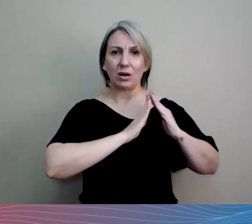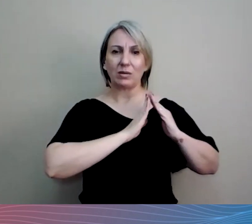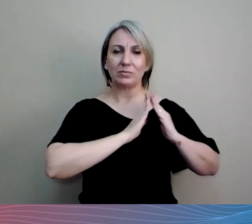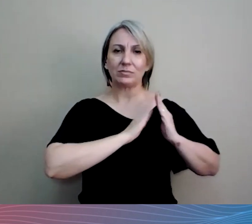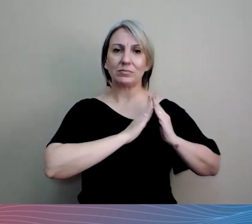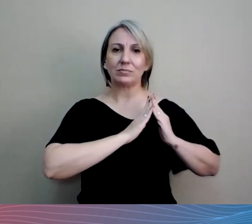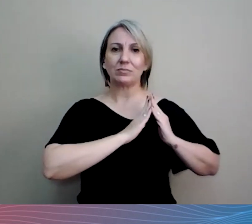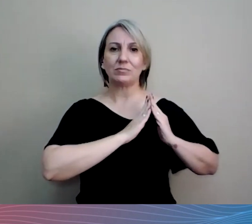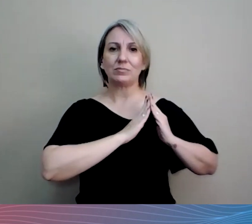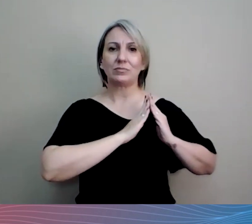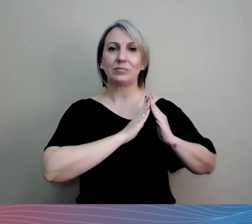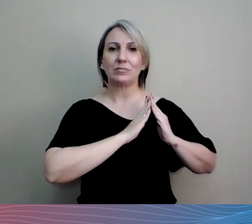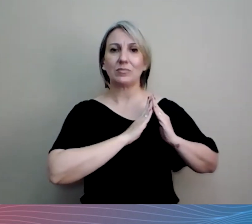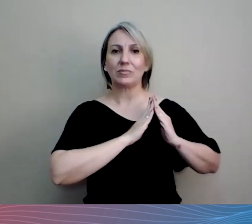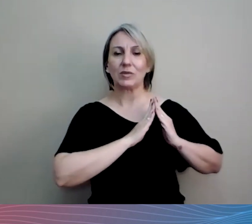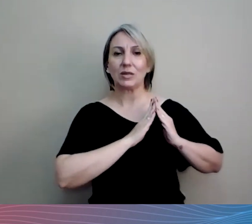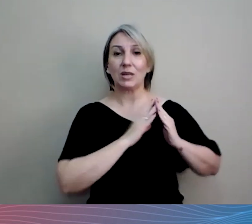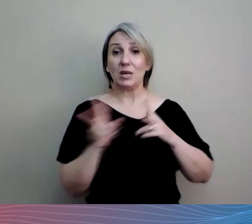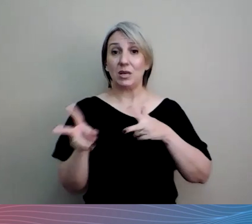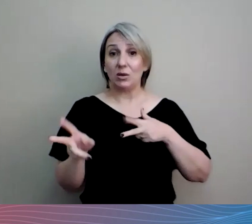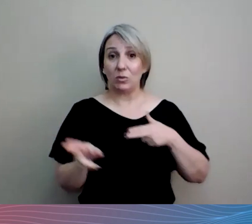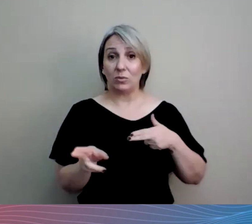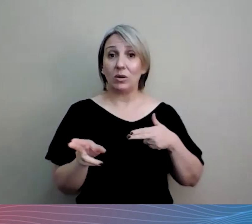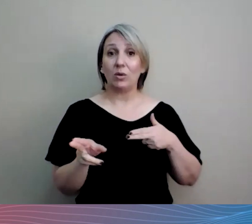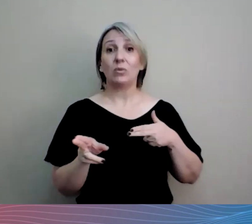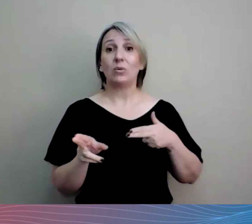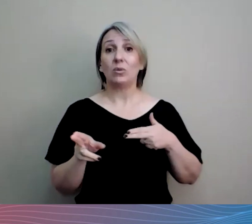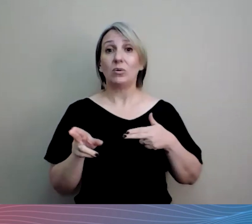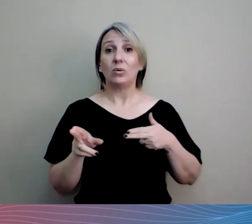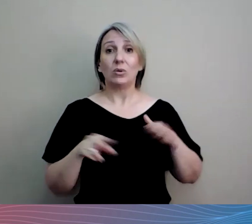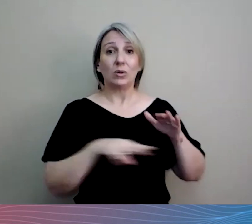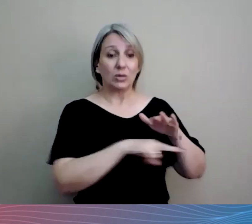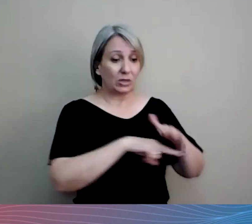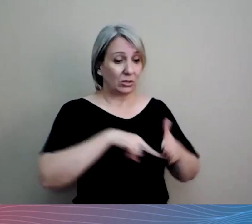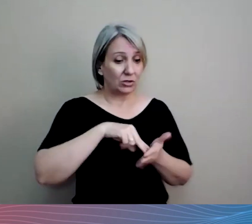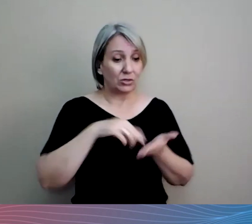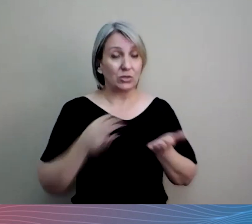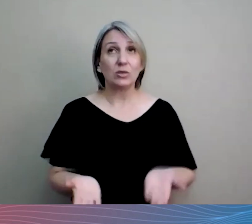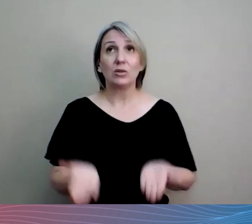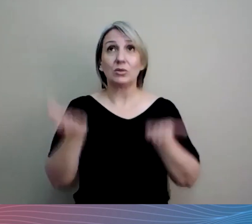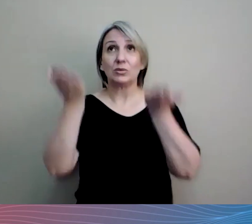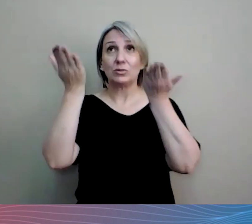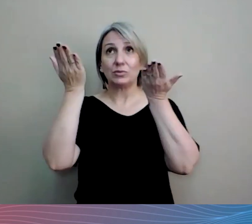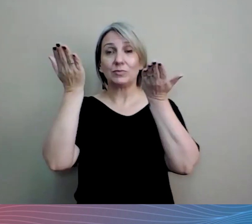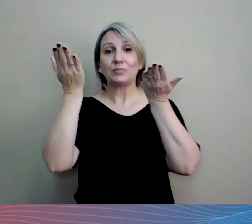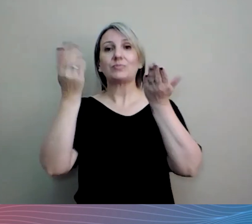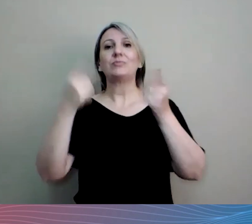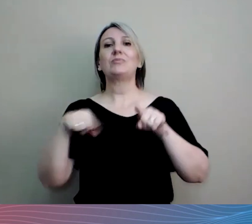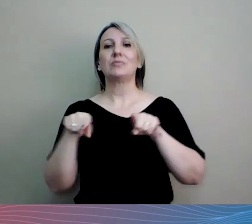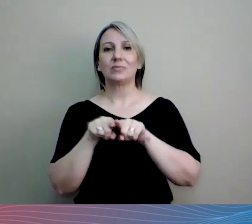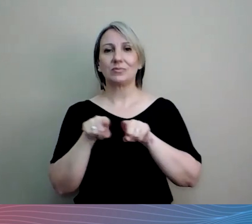mesmo que ressuscitou a Cristo Jesus dentre os mortos vivificará também o vosso